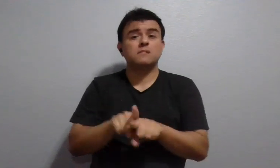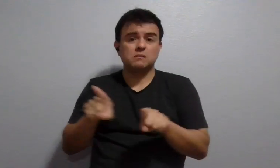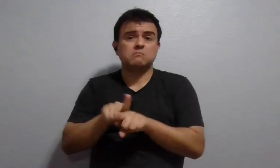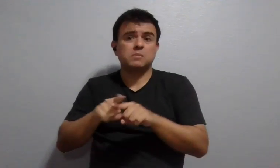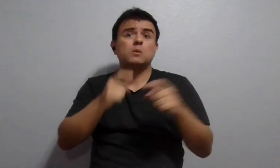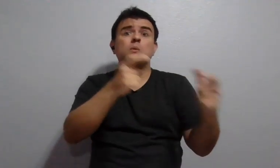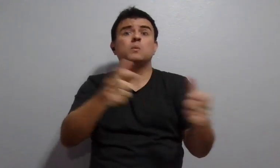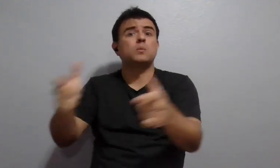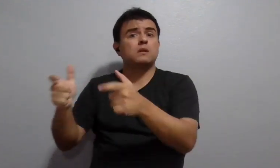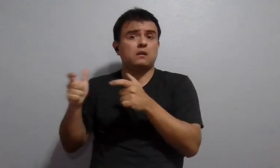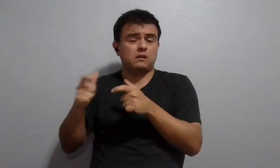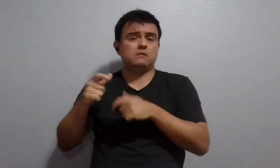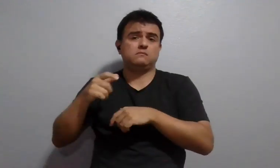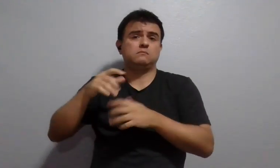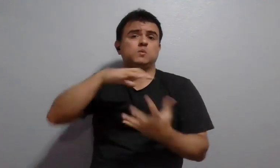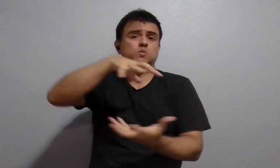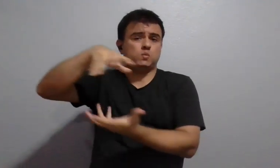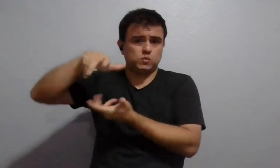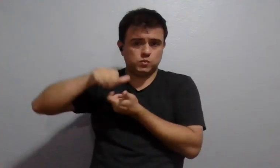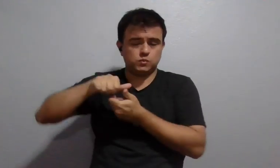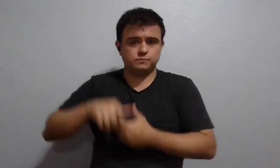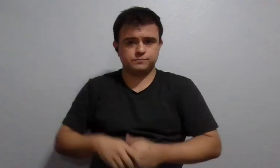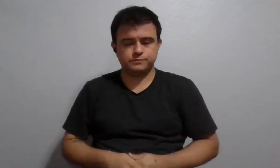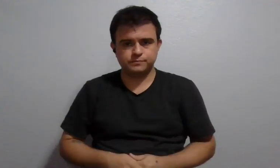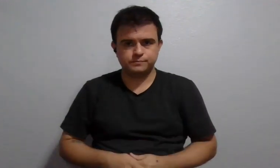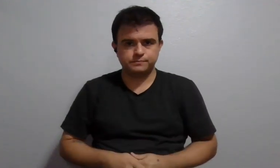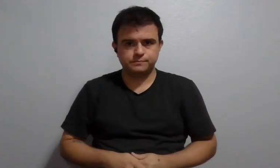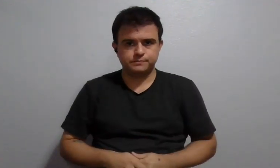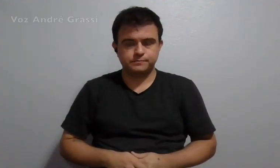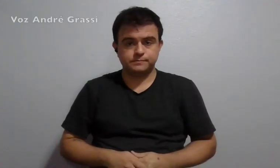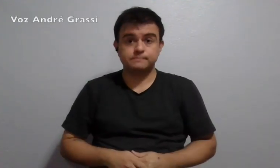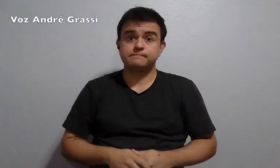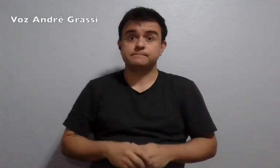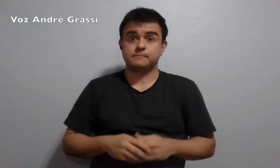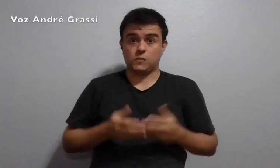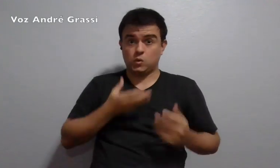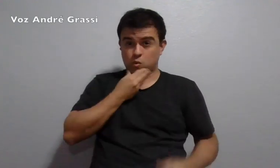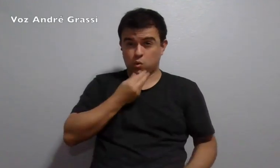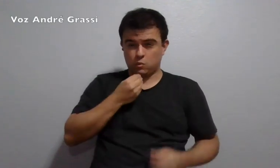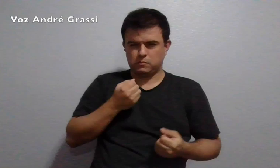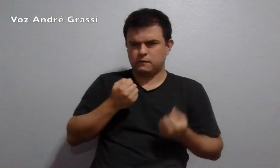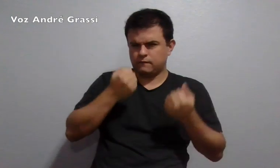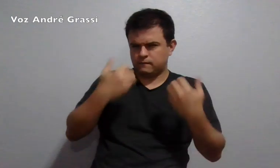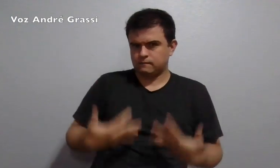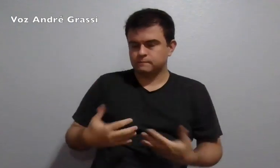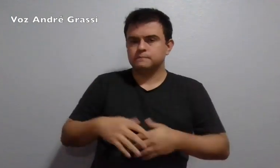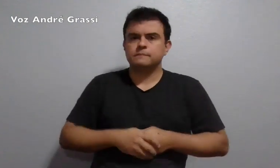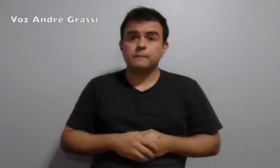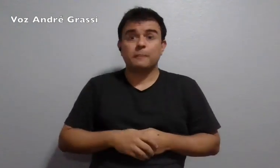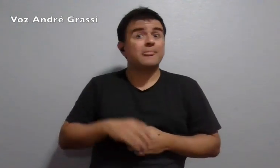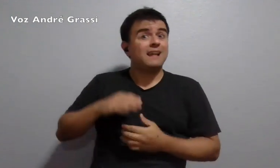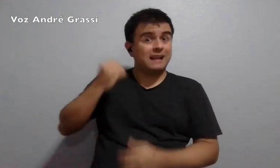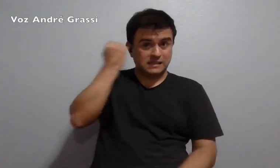do mundo, né? A intérprete Ângela Russo fala também sobre as particularidades